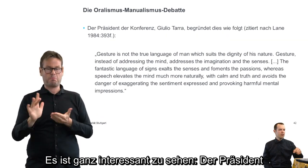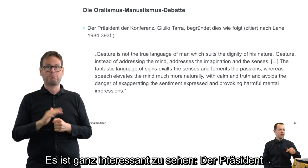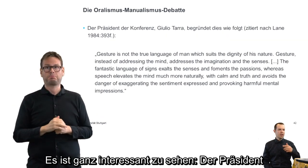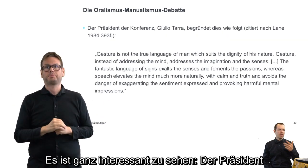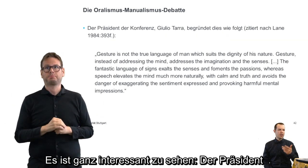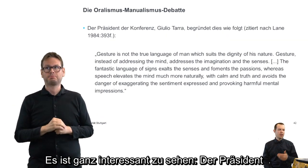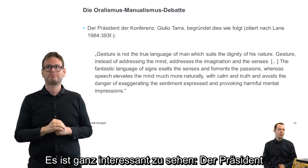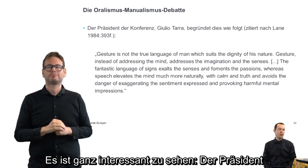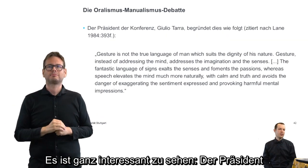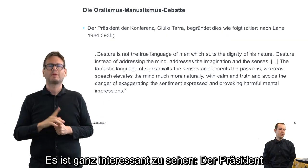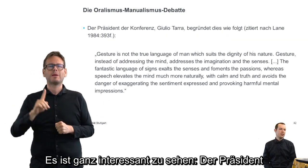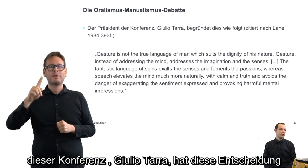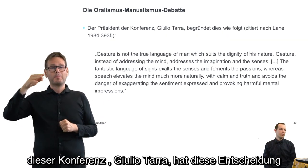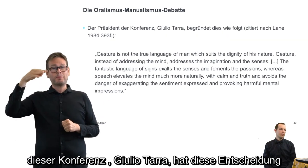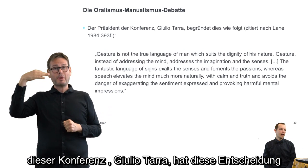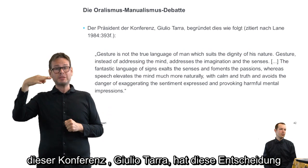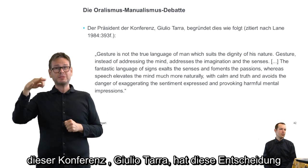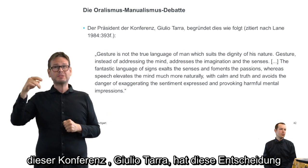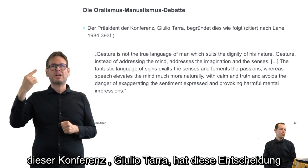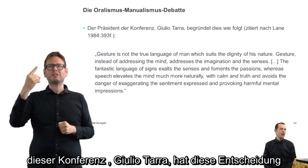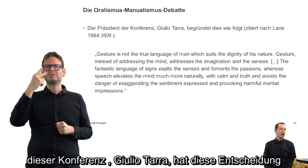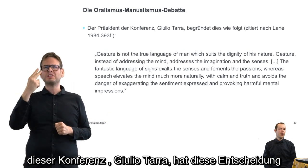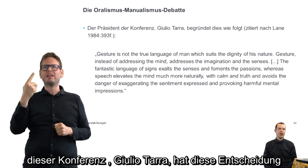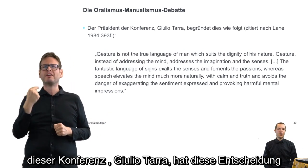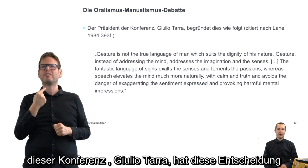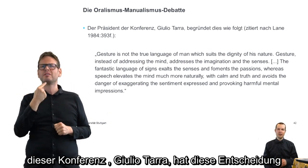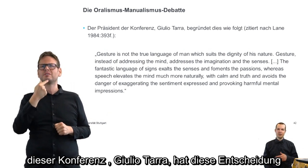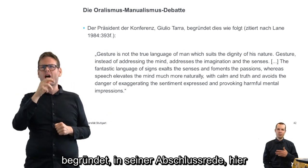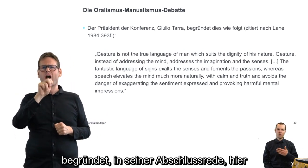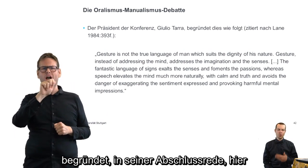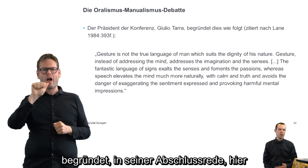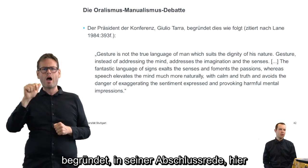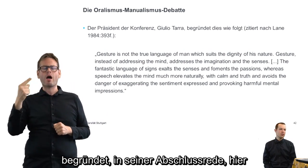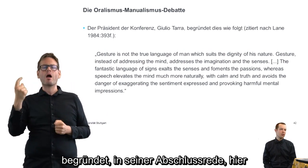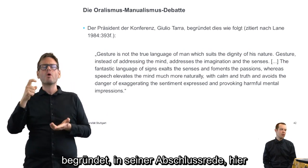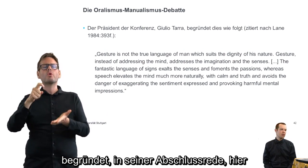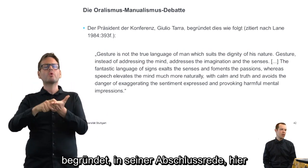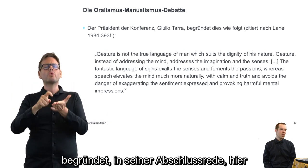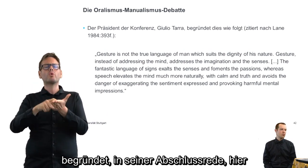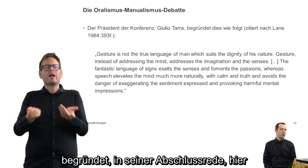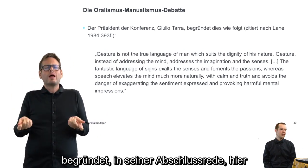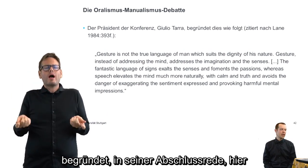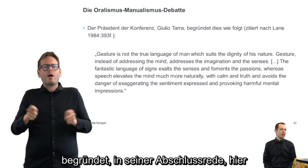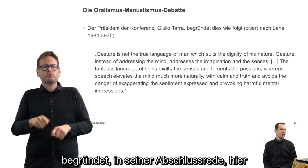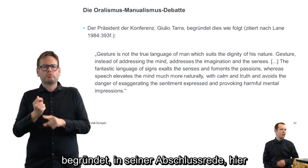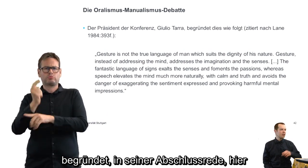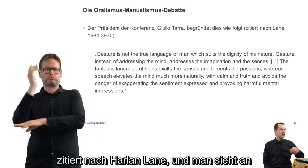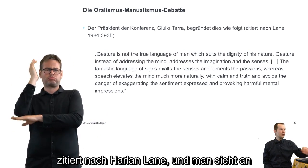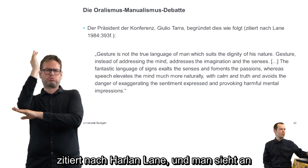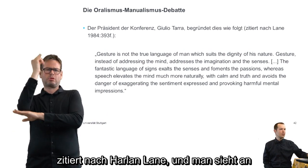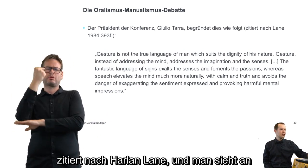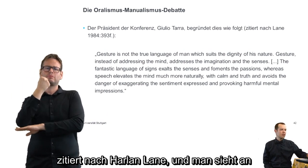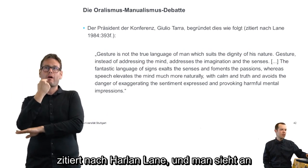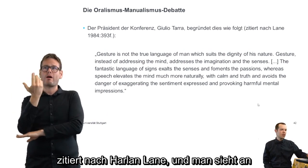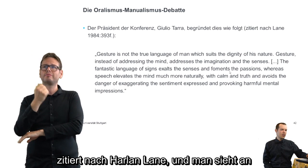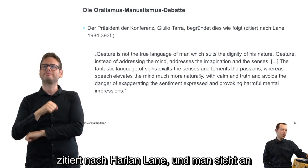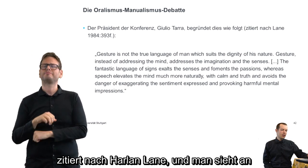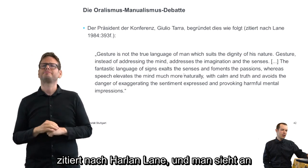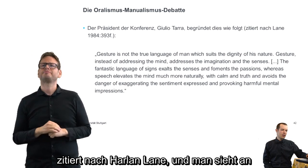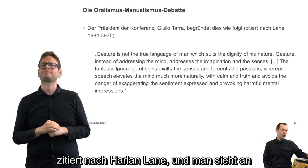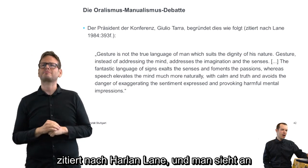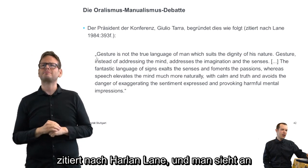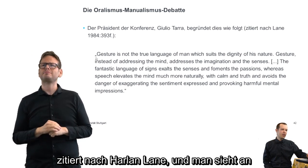ist ganz interessant zu sehen, der Präsident dieser Konferenz, Giulio Tara, hat es begründet in seiner Abschlussrede. Hier zitiert